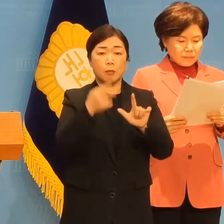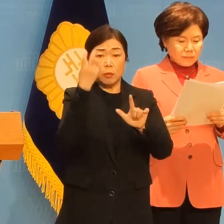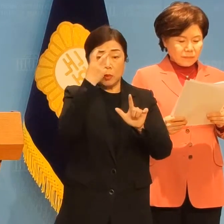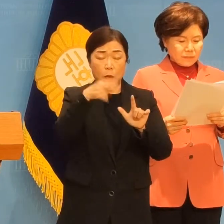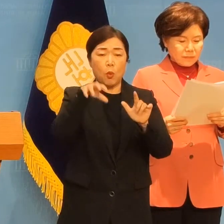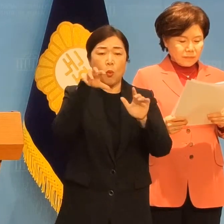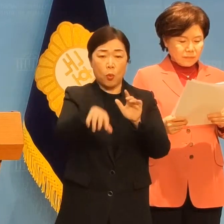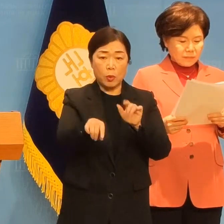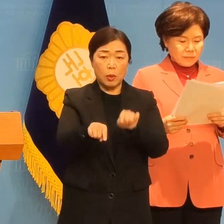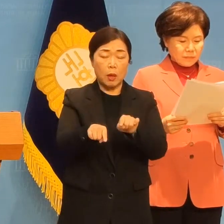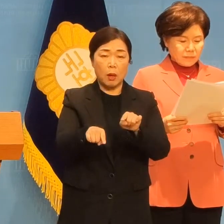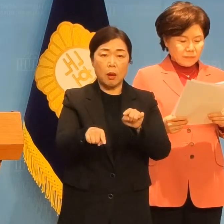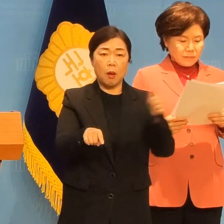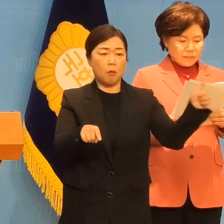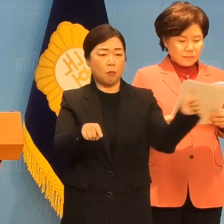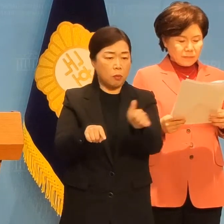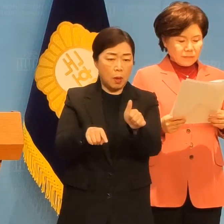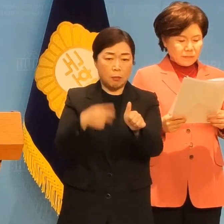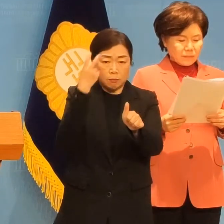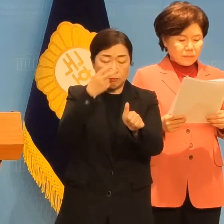자리에서는 보이지 않고 있습니다.